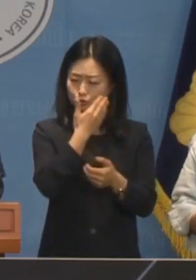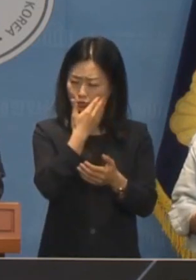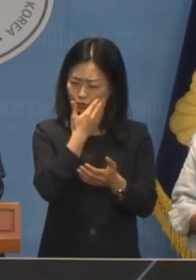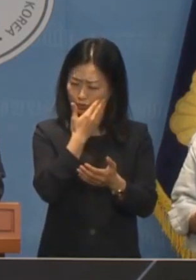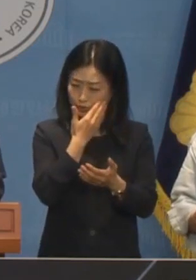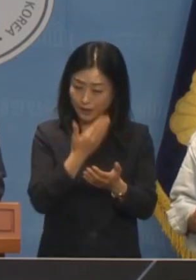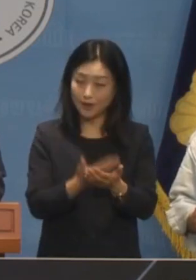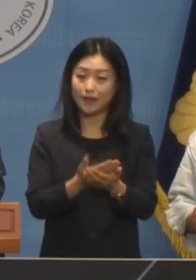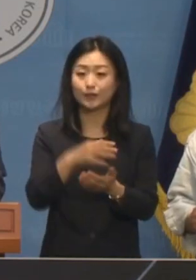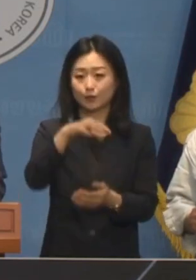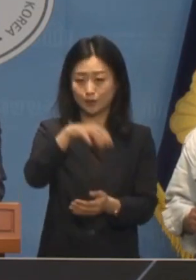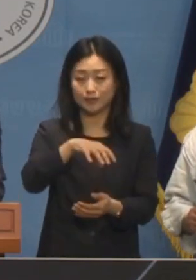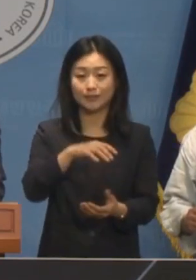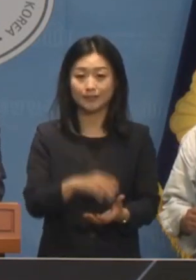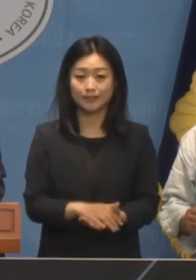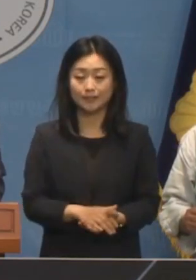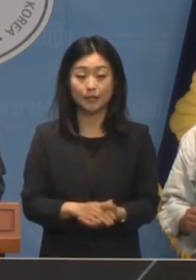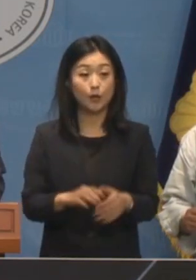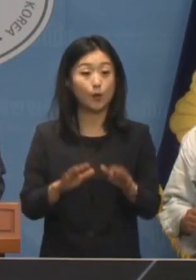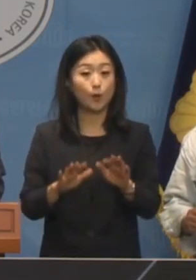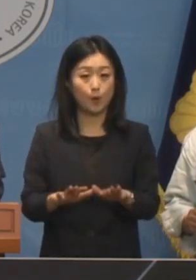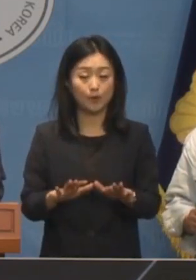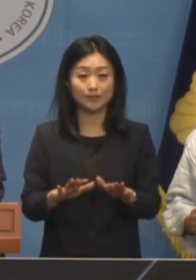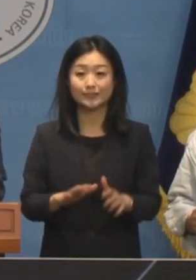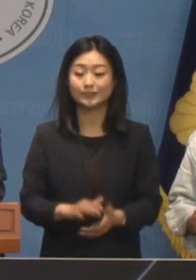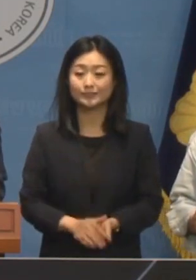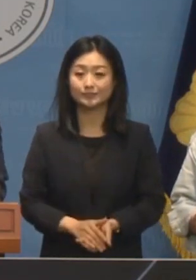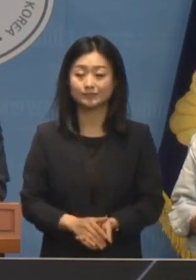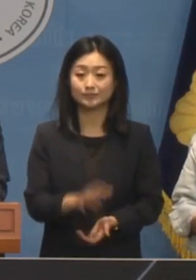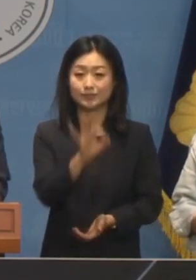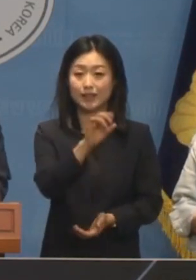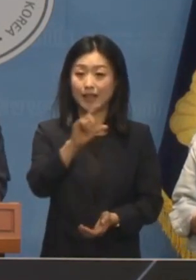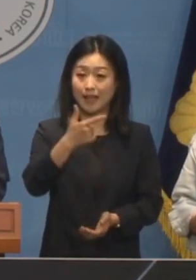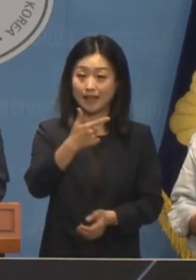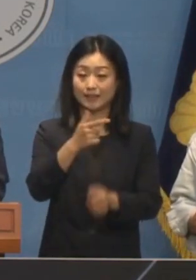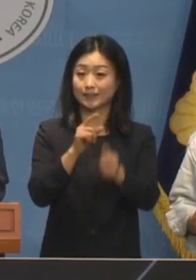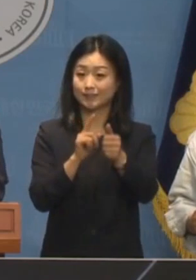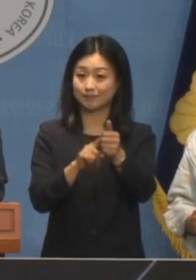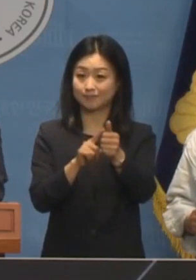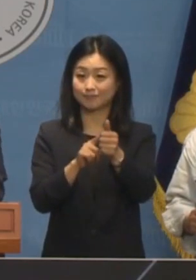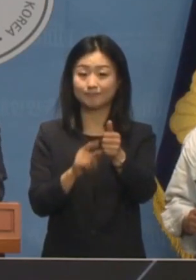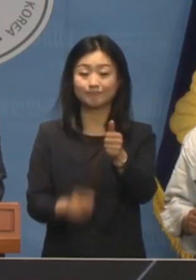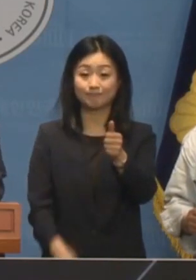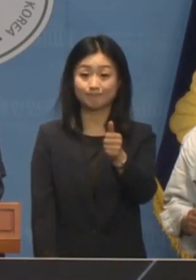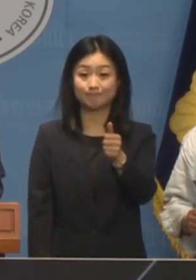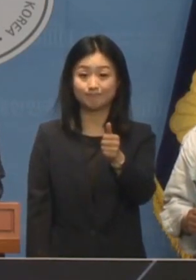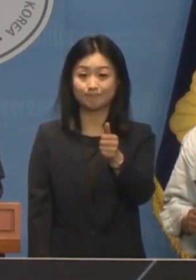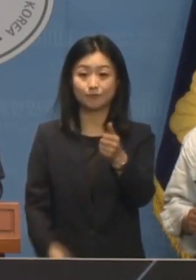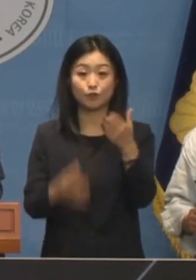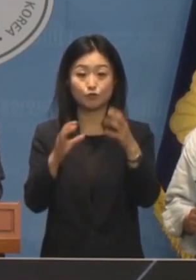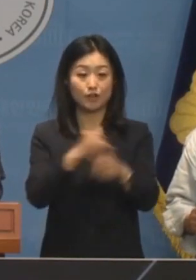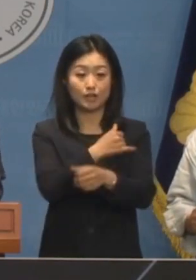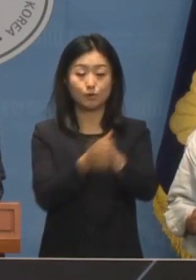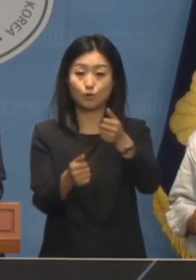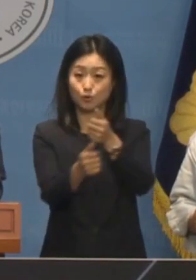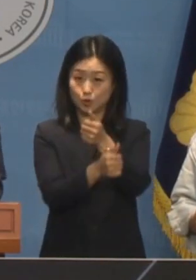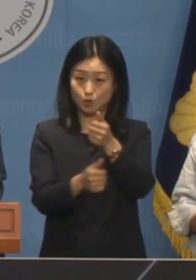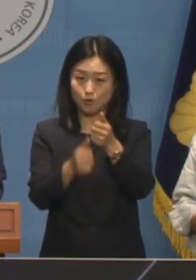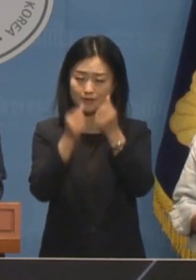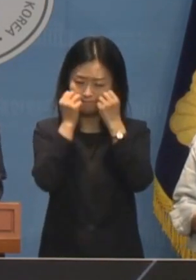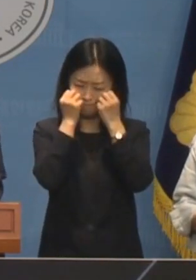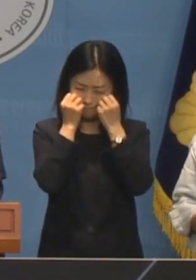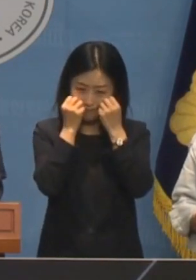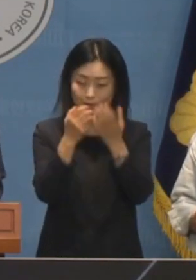중요한 기관입니다. 오늘 이 자리를 통해 안창호 후보자가 국가인권위원회를